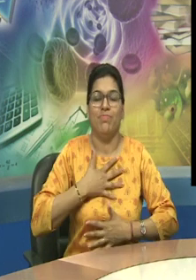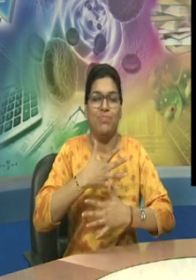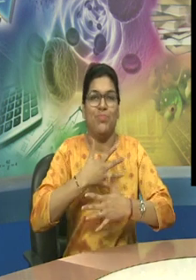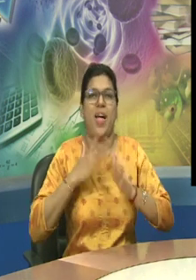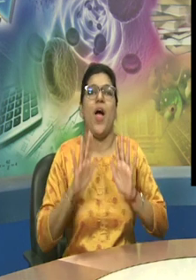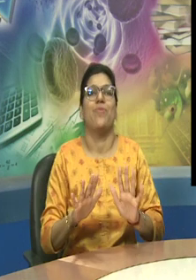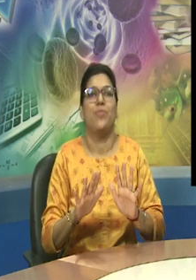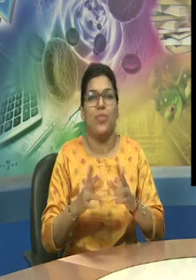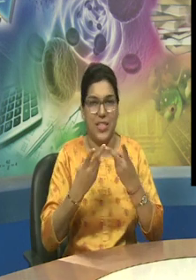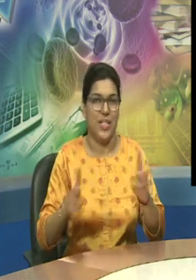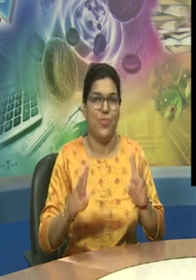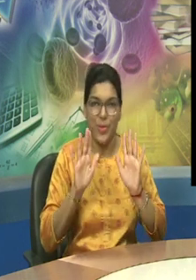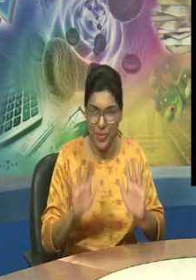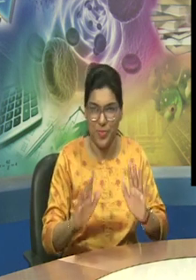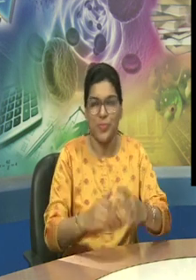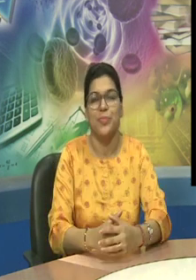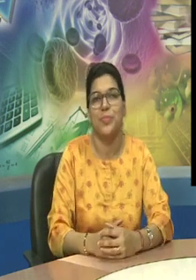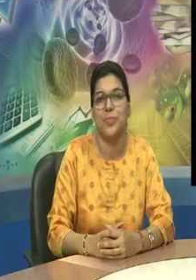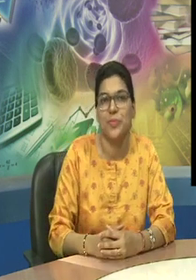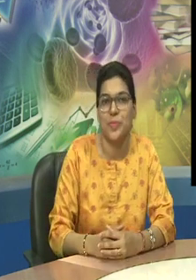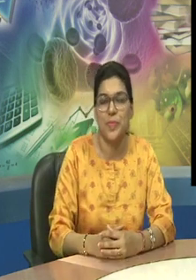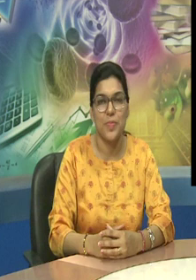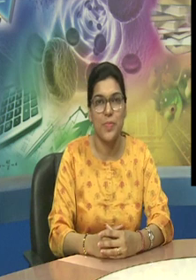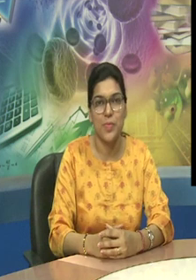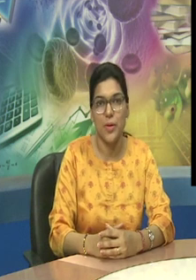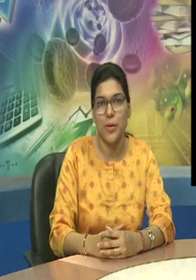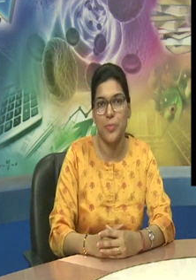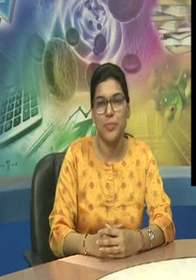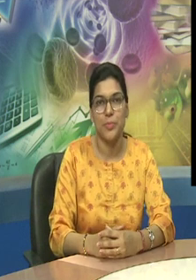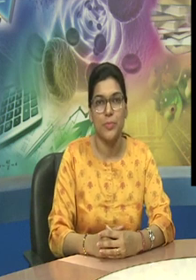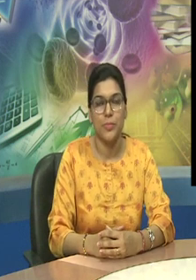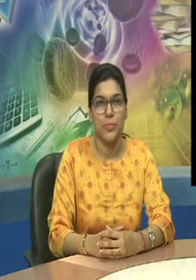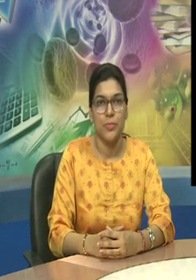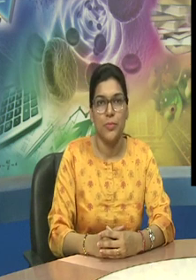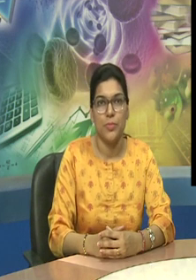लाल शब्द को यहाँ ईश्वर से जोड़ा गया है।